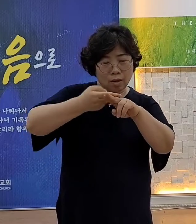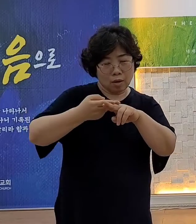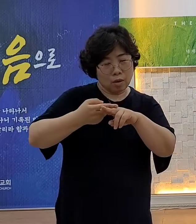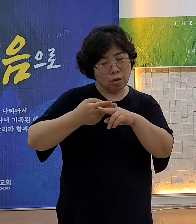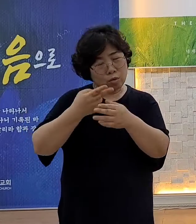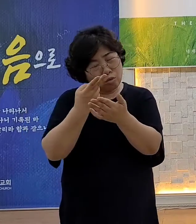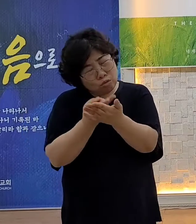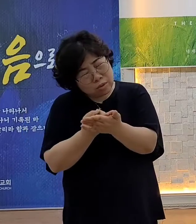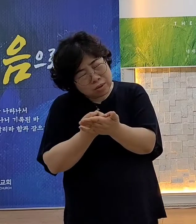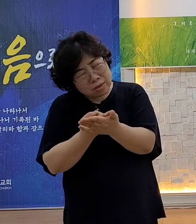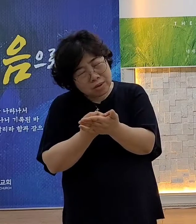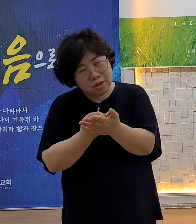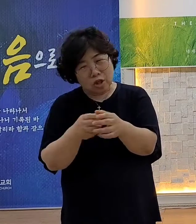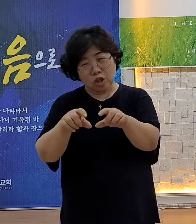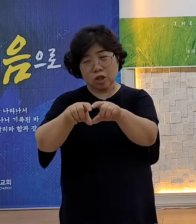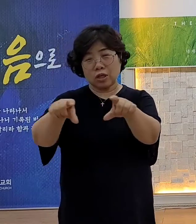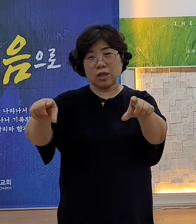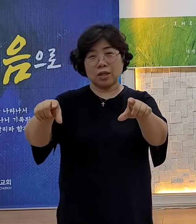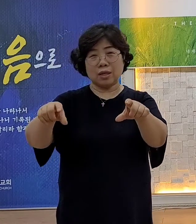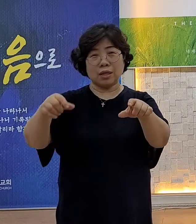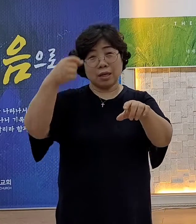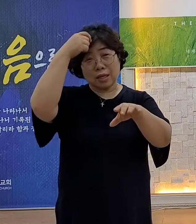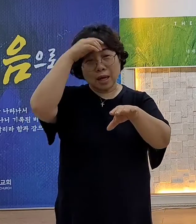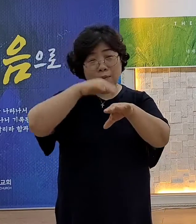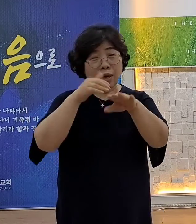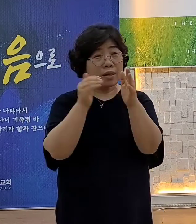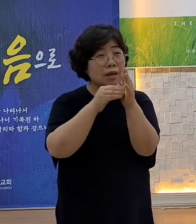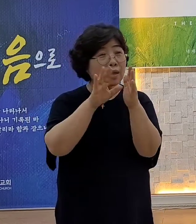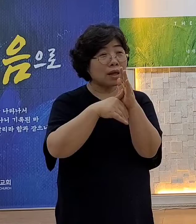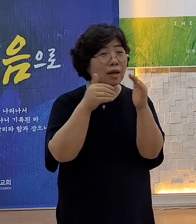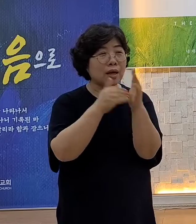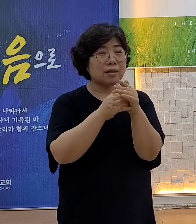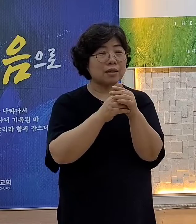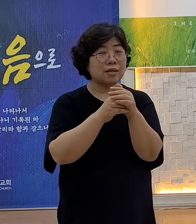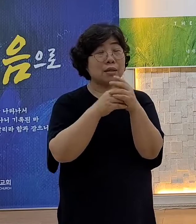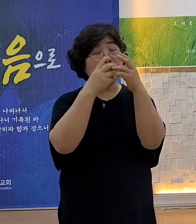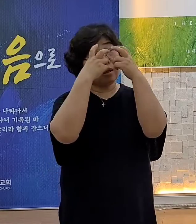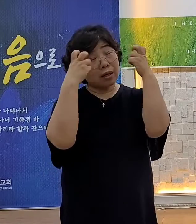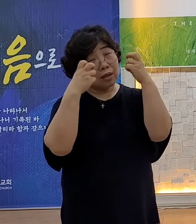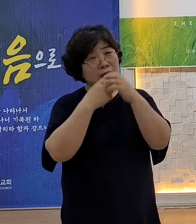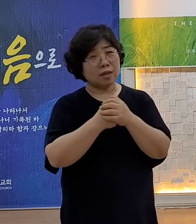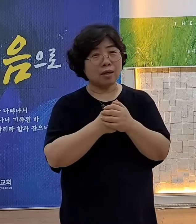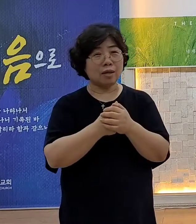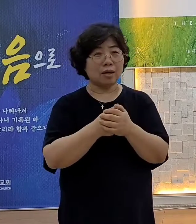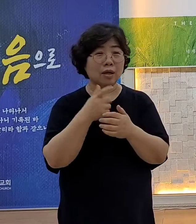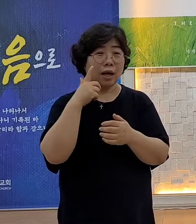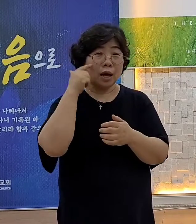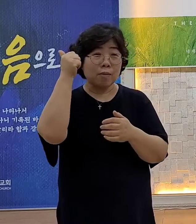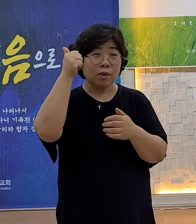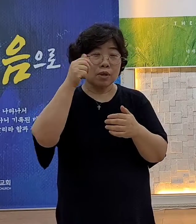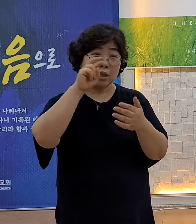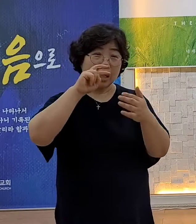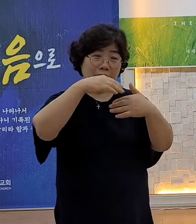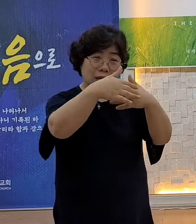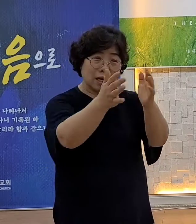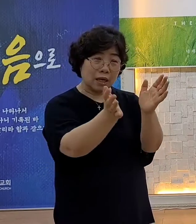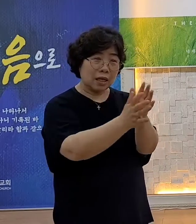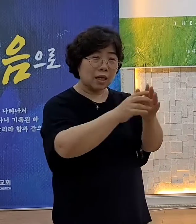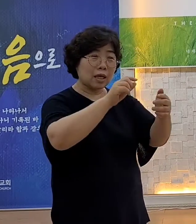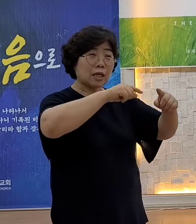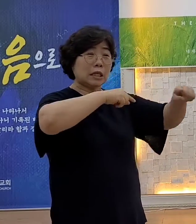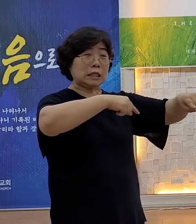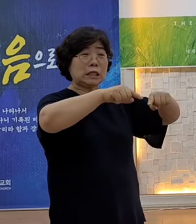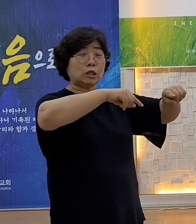쭉 다리 뻗고 그냥 장의자에 예배 끝날 때까지 자고 또 저희 아버지가 성가대 지휘자였거든요.